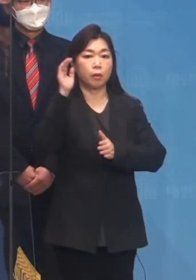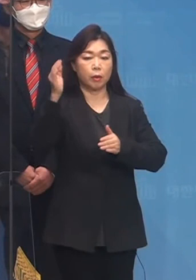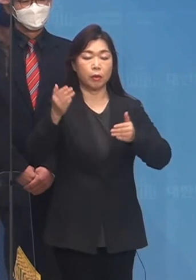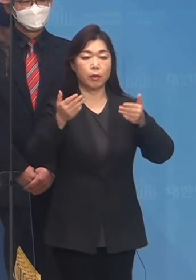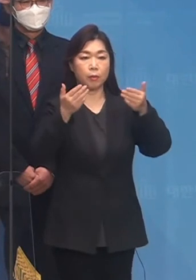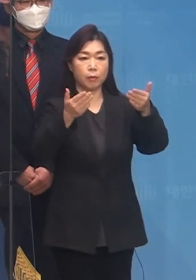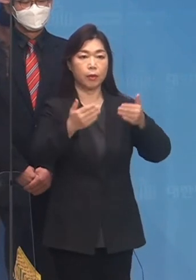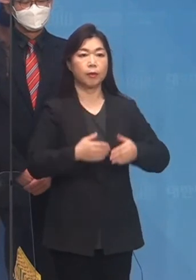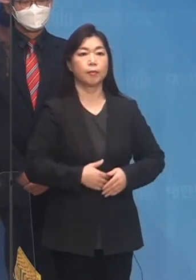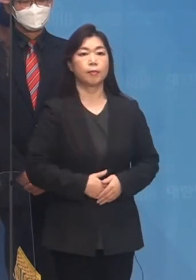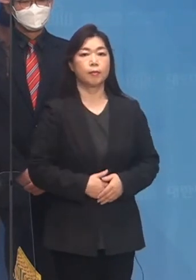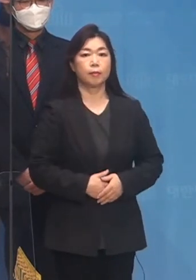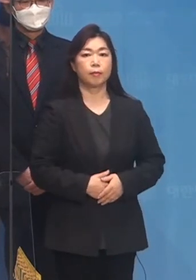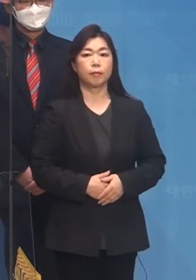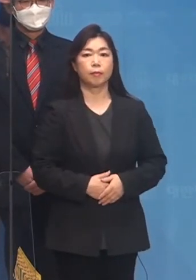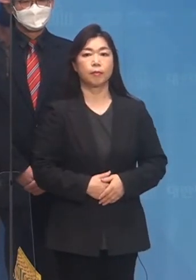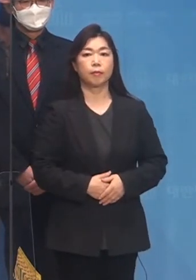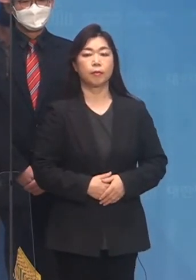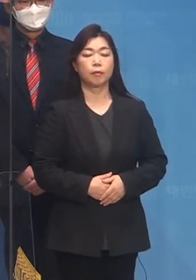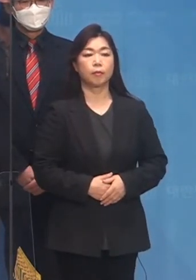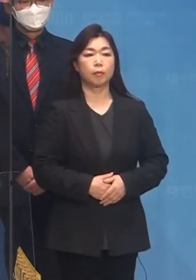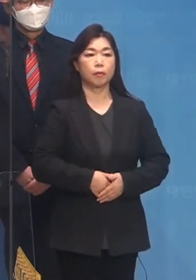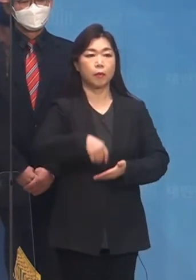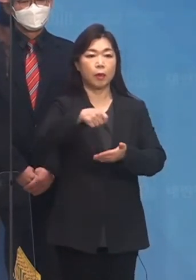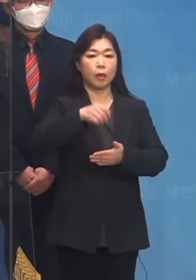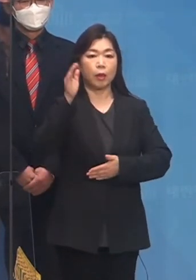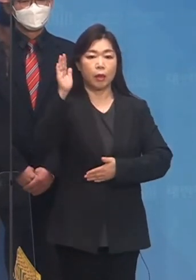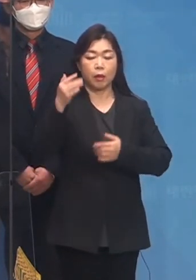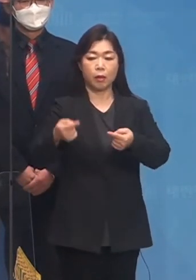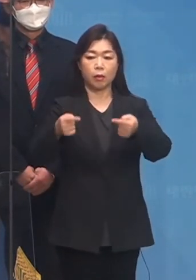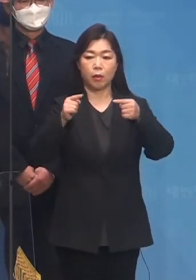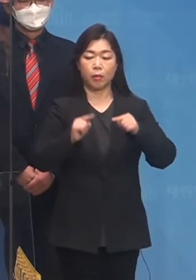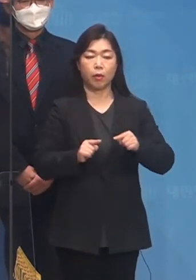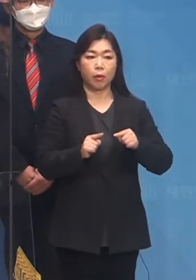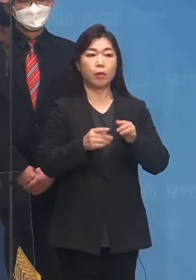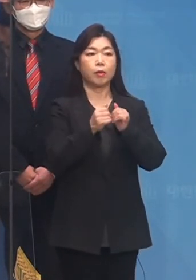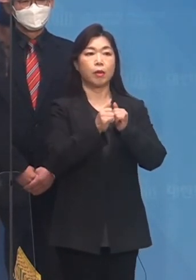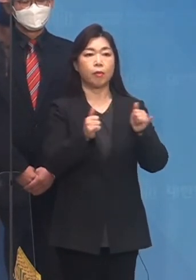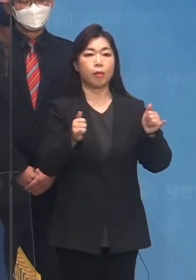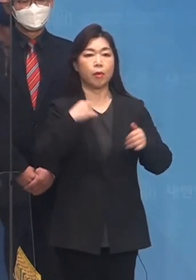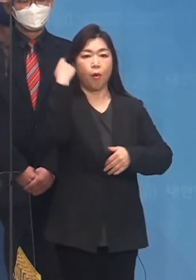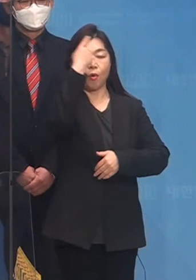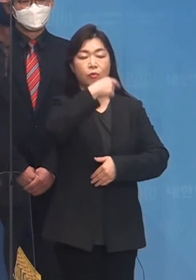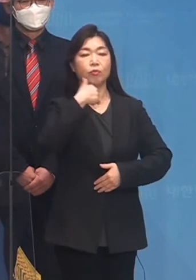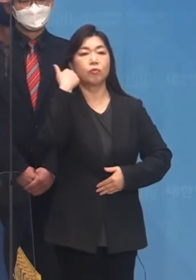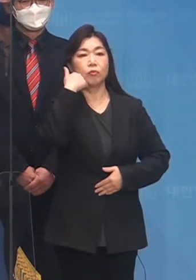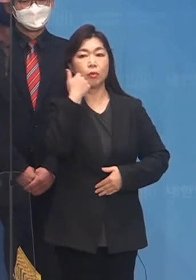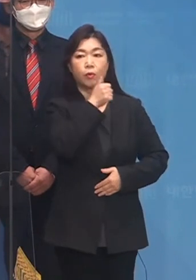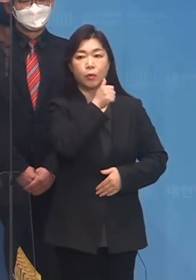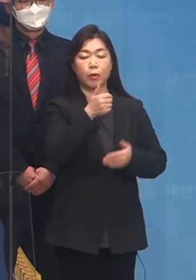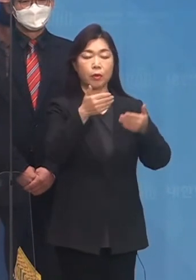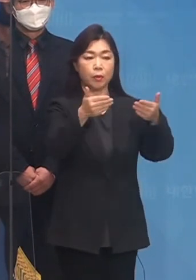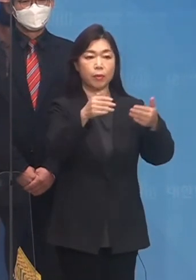시작하겠습니다. 먼저 기자회견에 참석해 주신 분들을 소개하겠습니다.